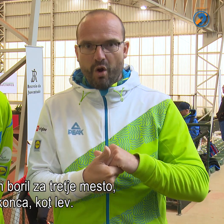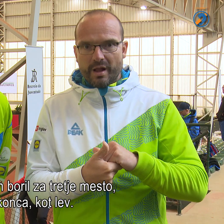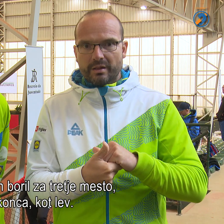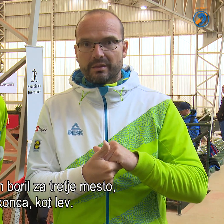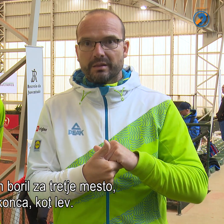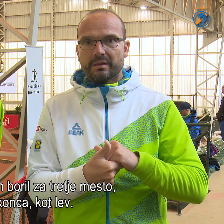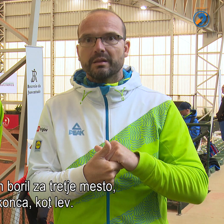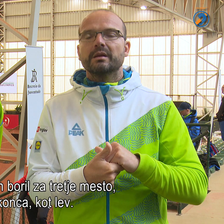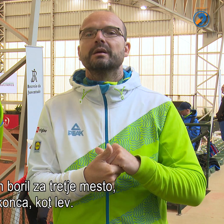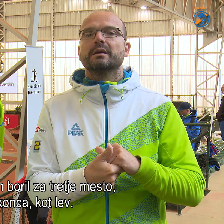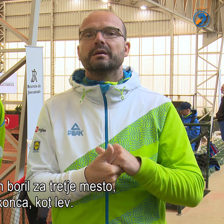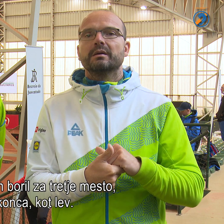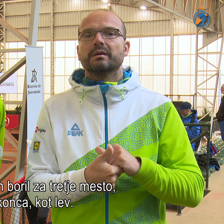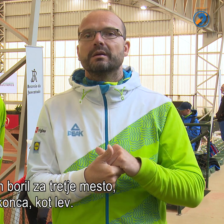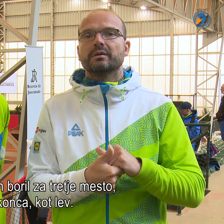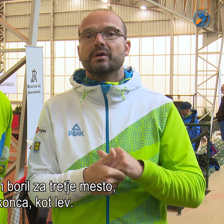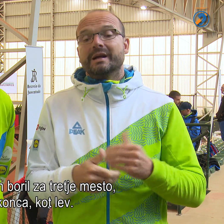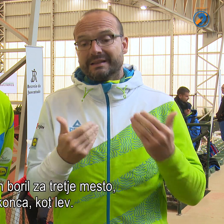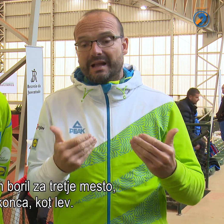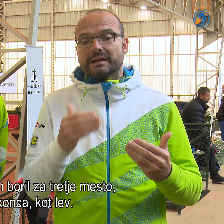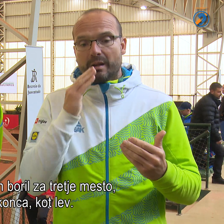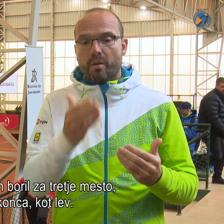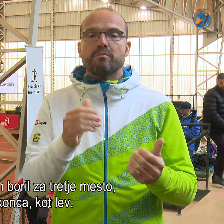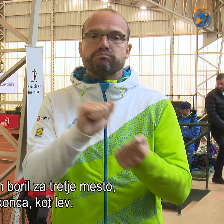Bom dobil zadnje mesto